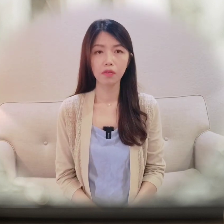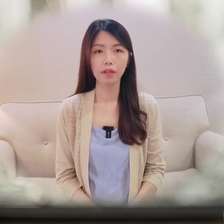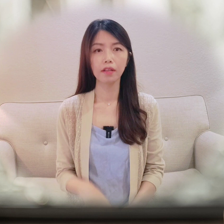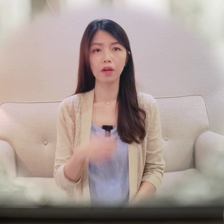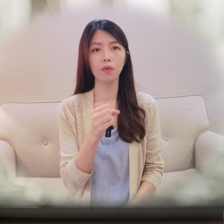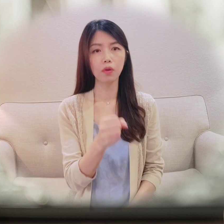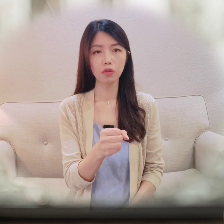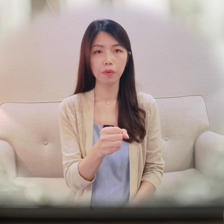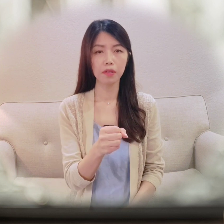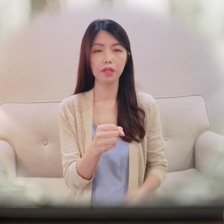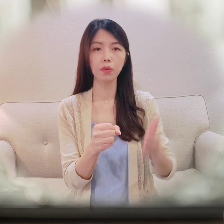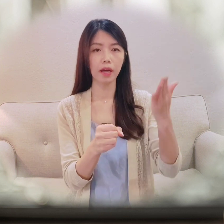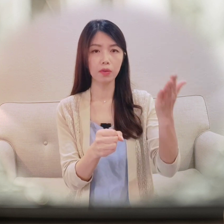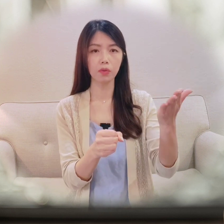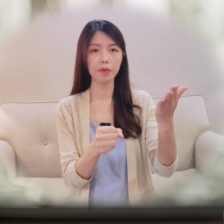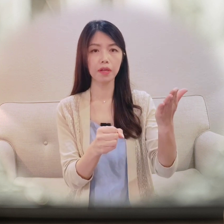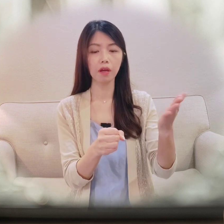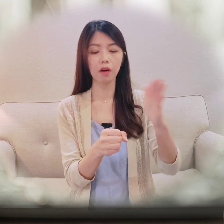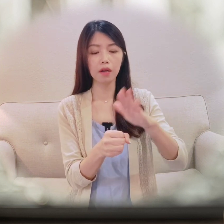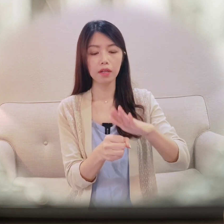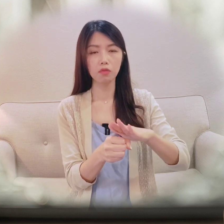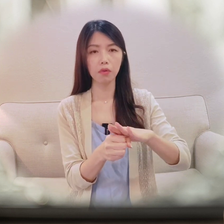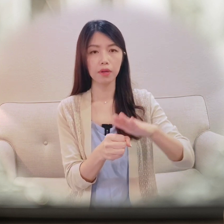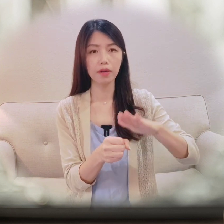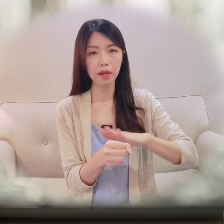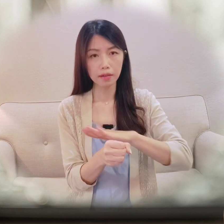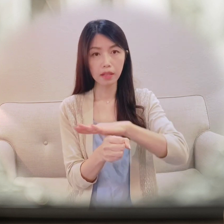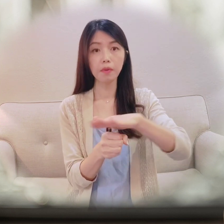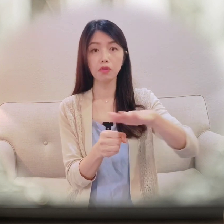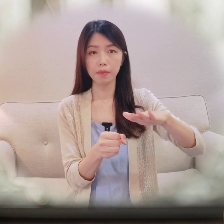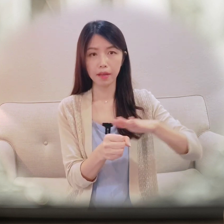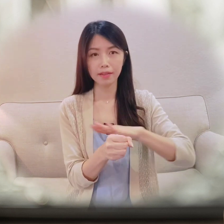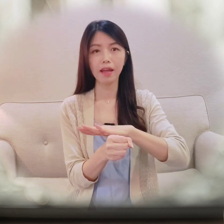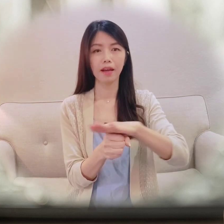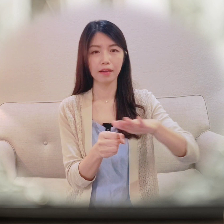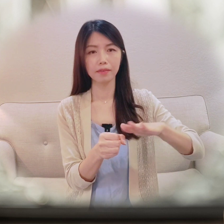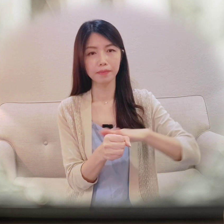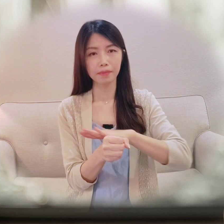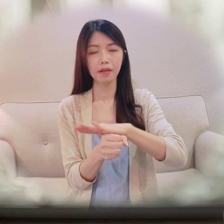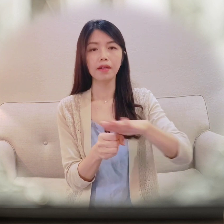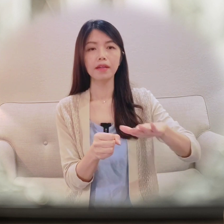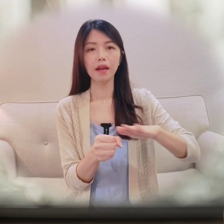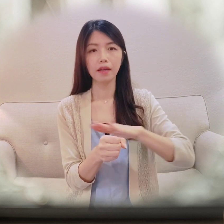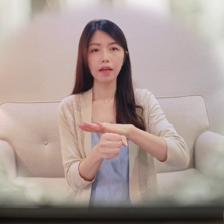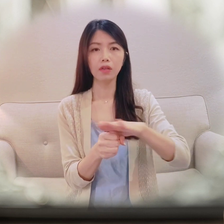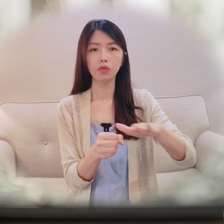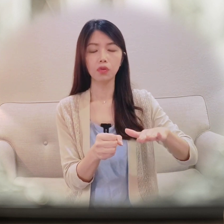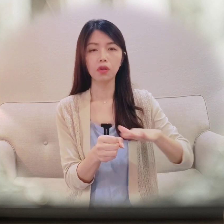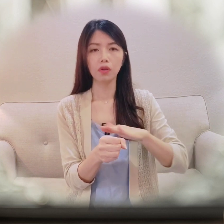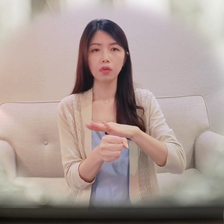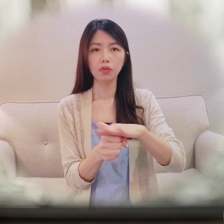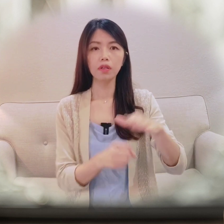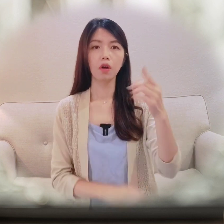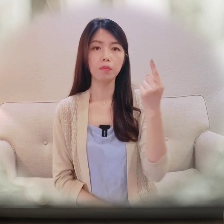한 뜻의 수어는 왼손은 주먹 쥐시고 다른 손을 펴셔서 이 주먹 위를 쓰다듬어 주시면 돼요. 사랑. 사랑의